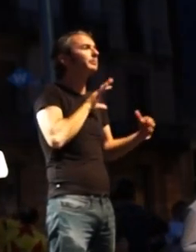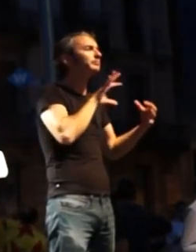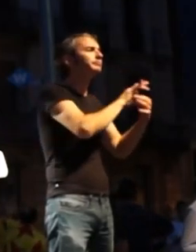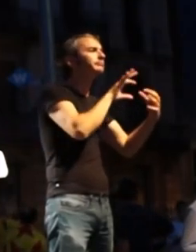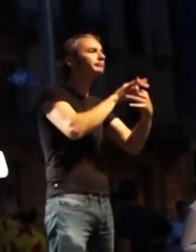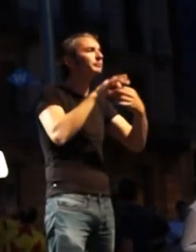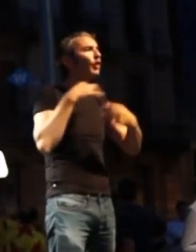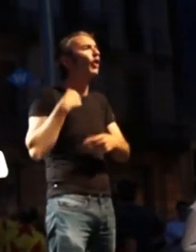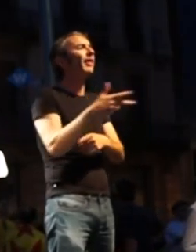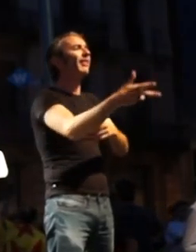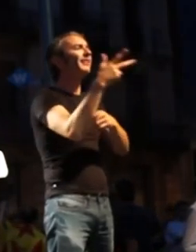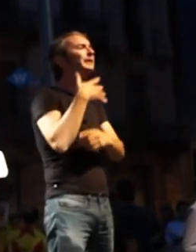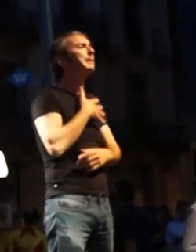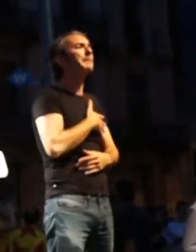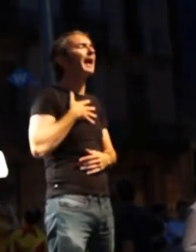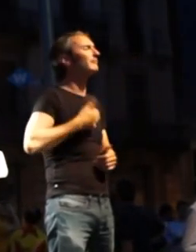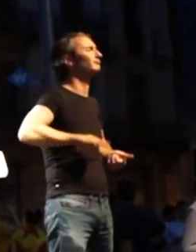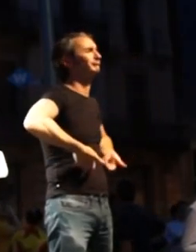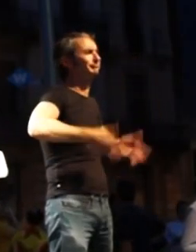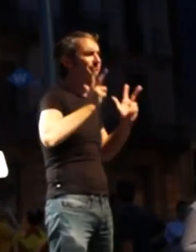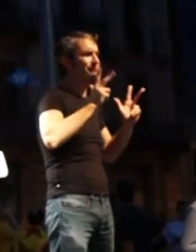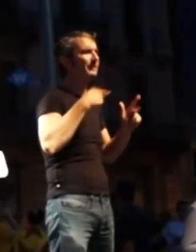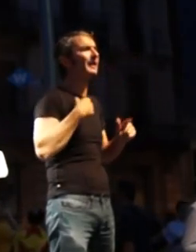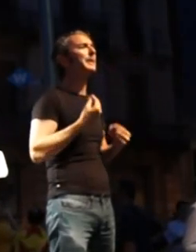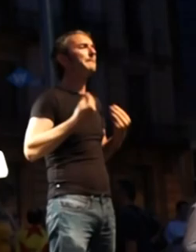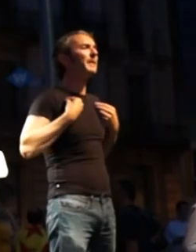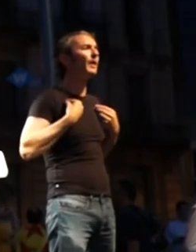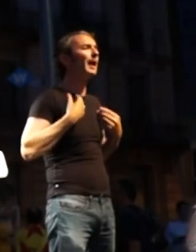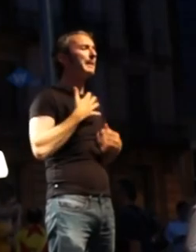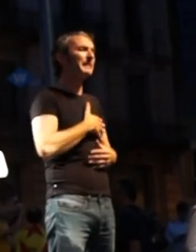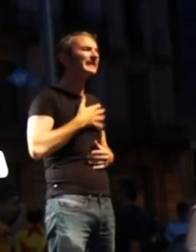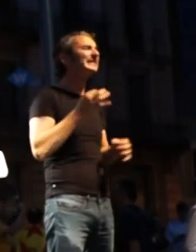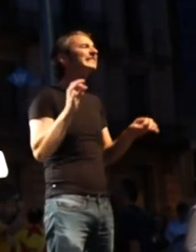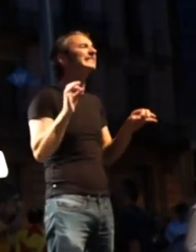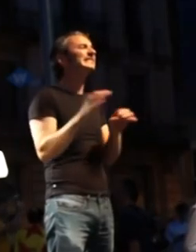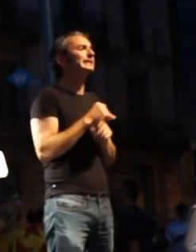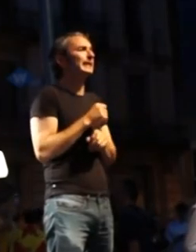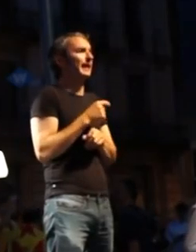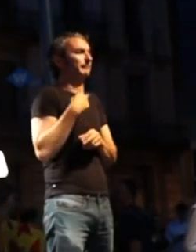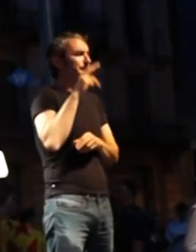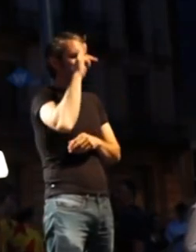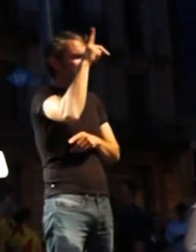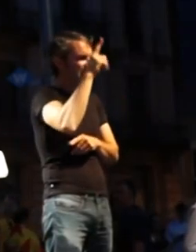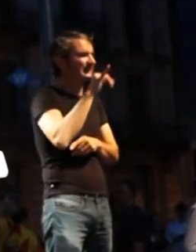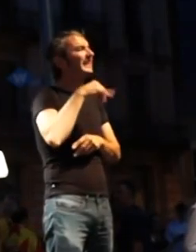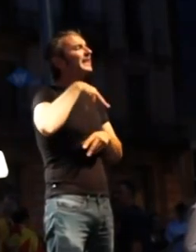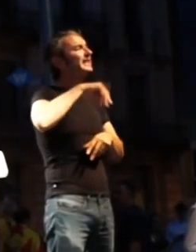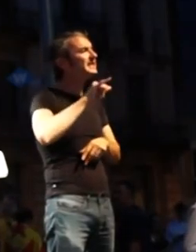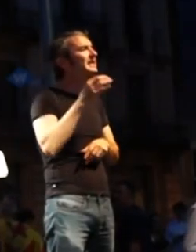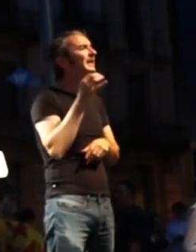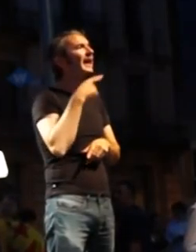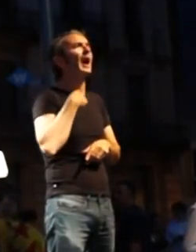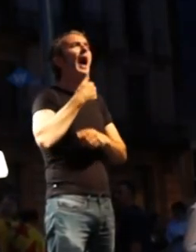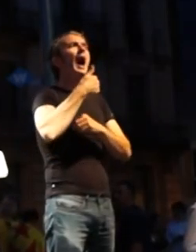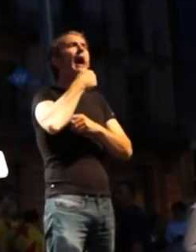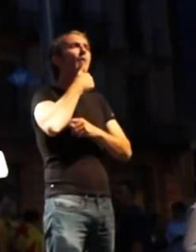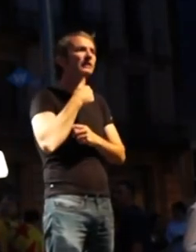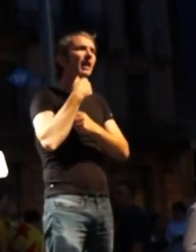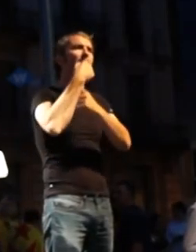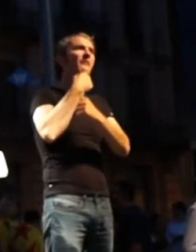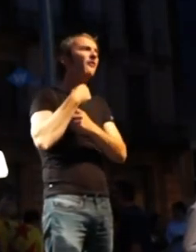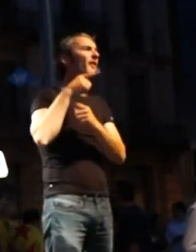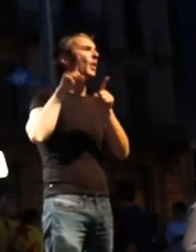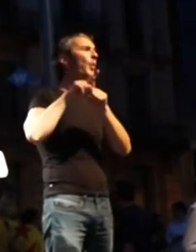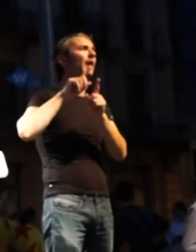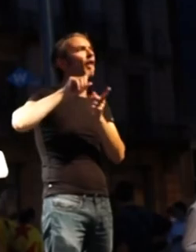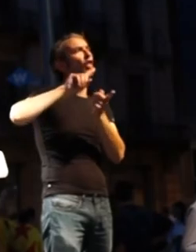perquè tenim dret al plaer. Tenim dret a viure el plaer sense remordiments i sense haver de caure i aguantar la doble cara de la